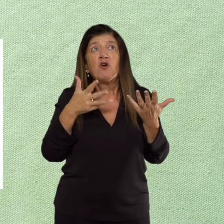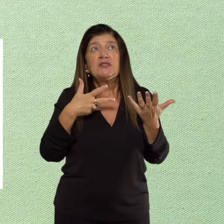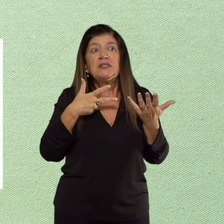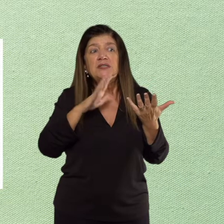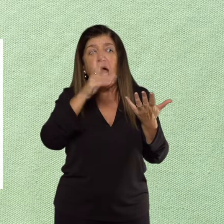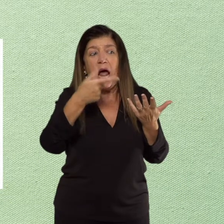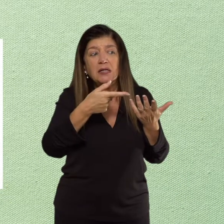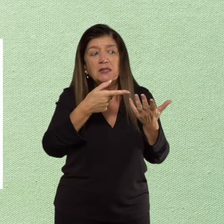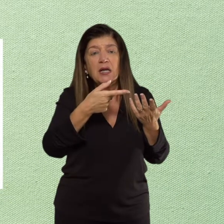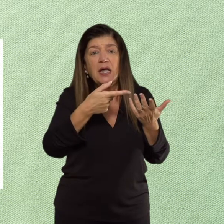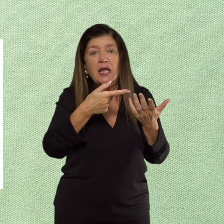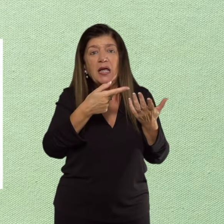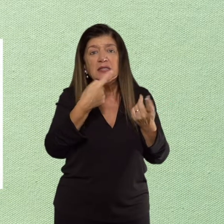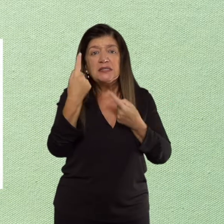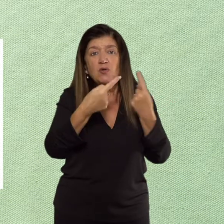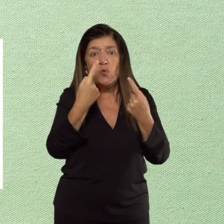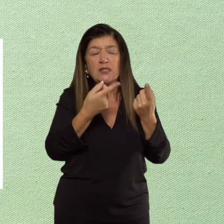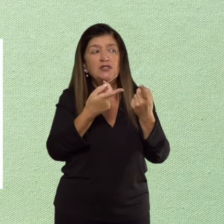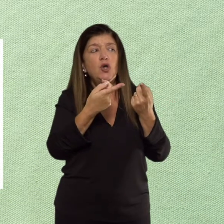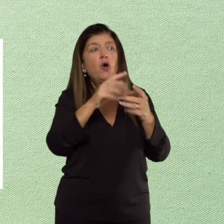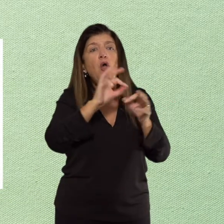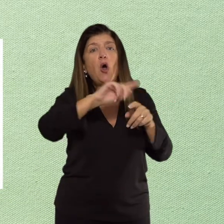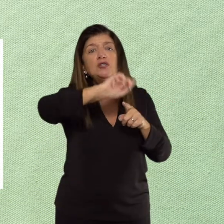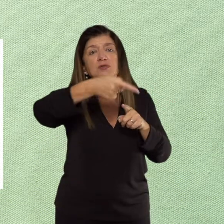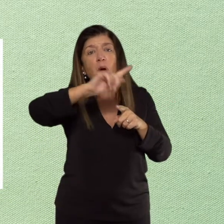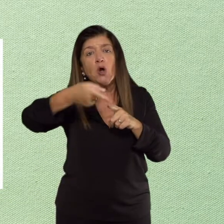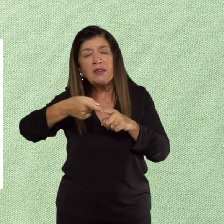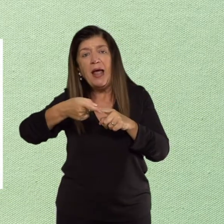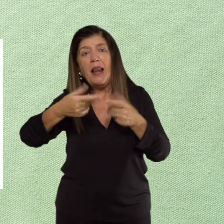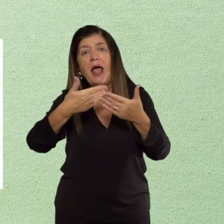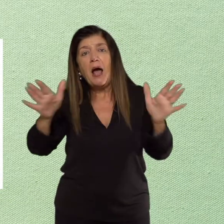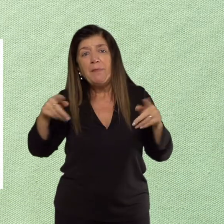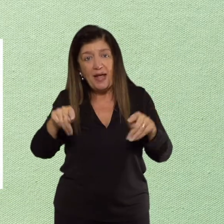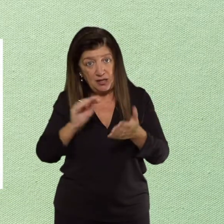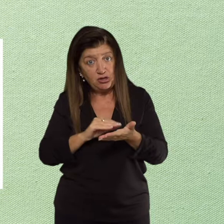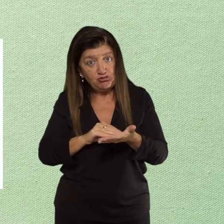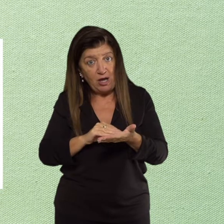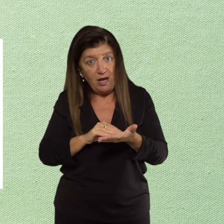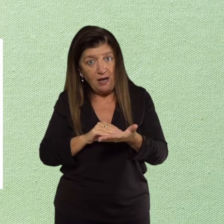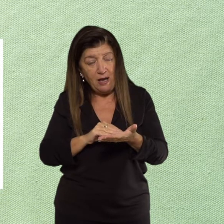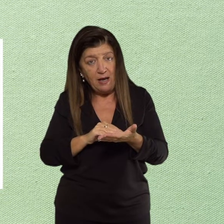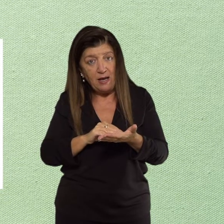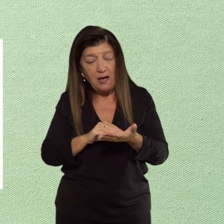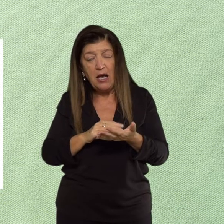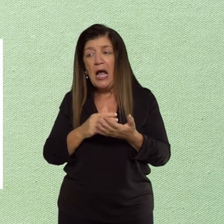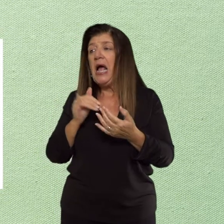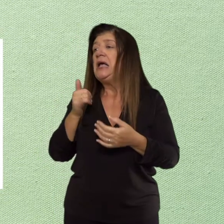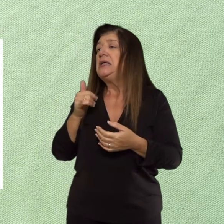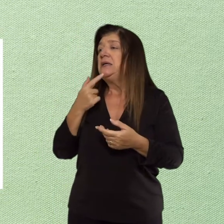mobilità, oppure ci sono degli sportelli fisici attivi sul territorio? Ma attualmente siamo riusciti a